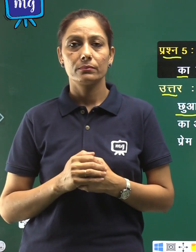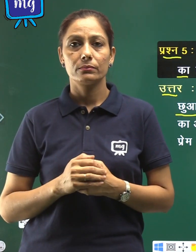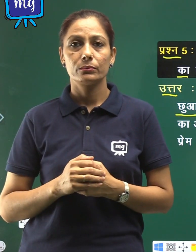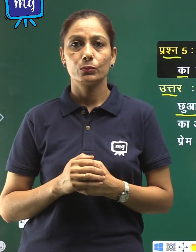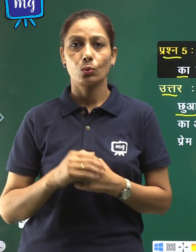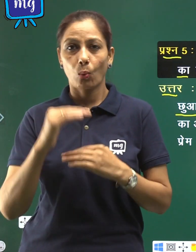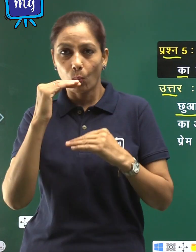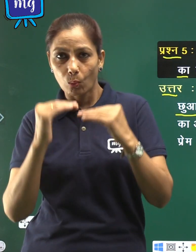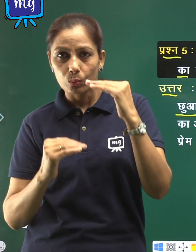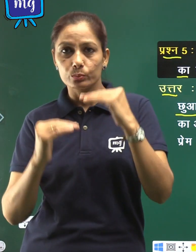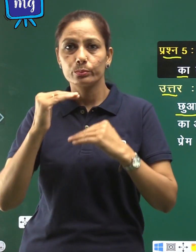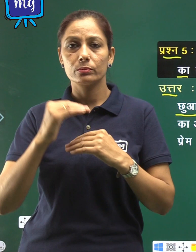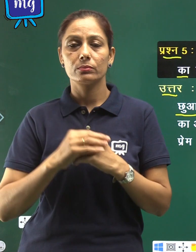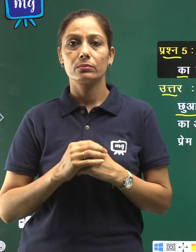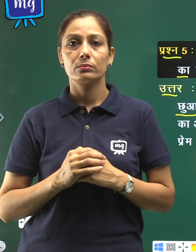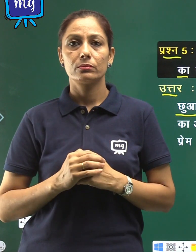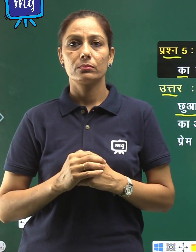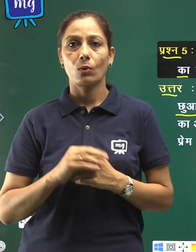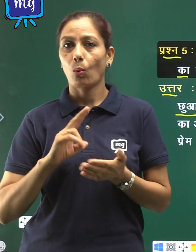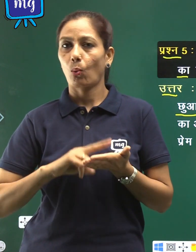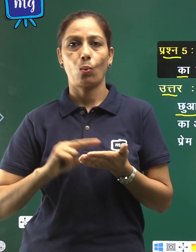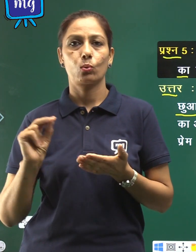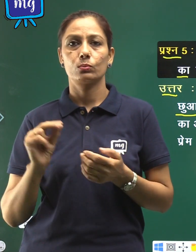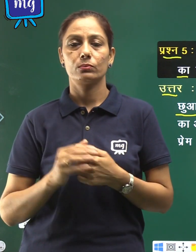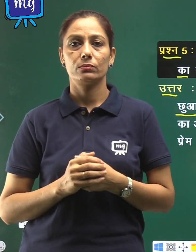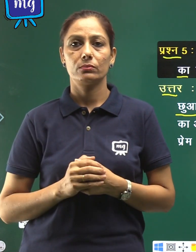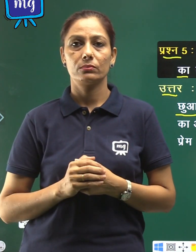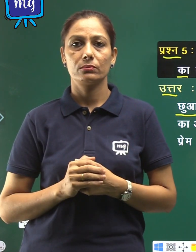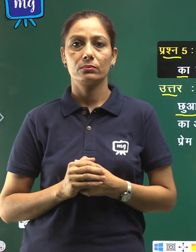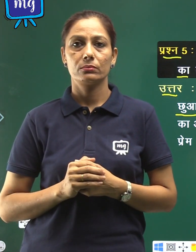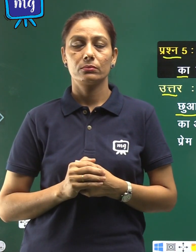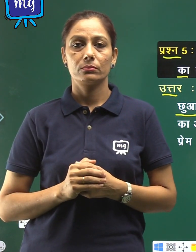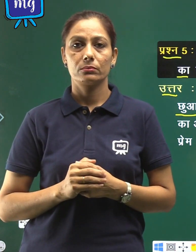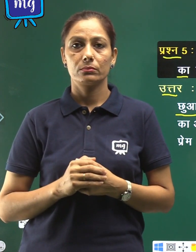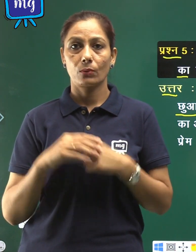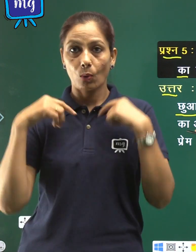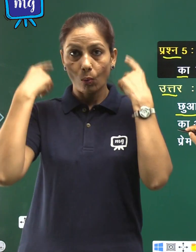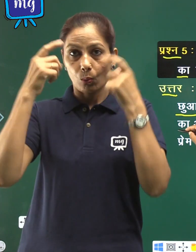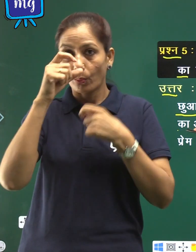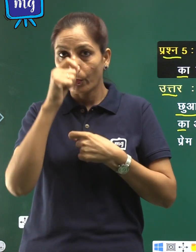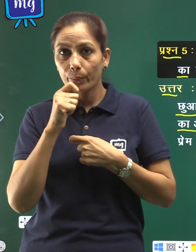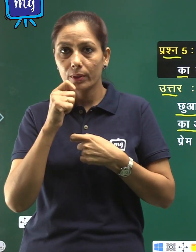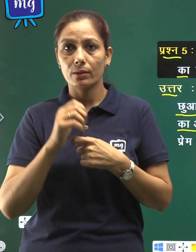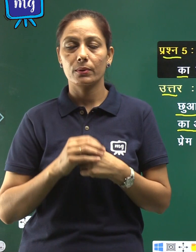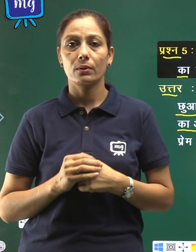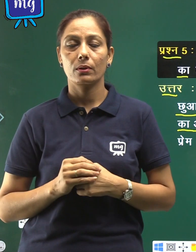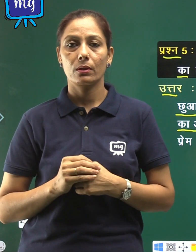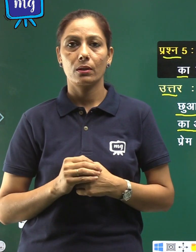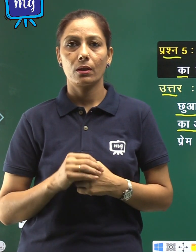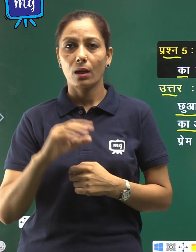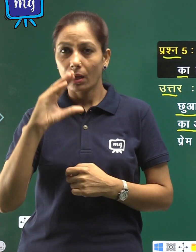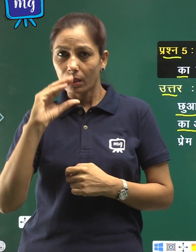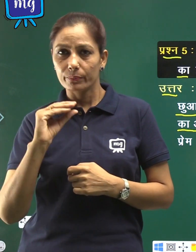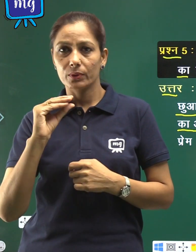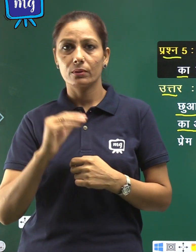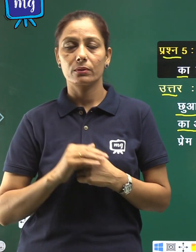है जुआ कुछ नहीं था एक पर्दा प्रथा का अभाव था